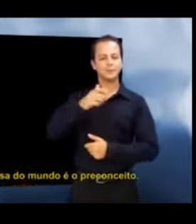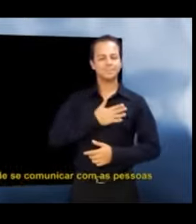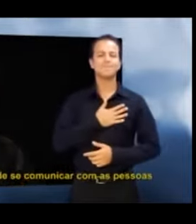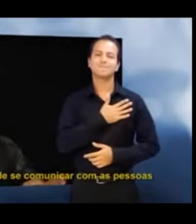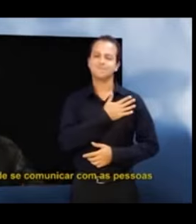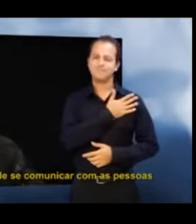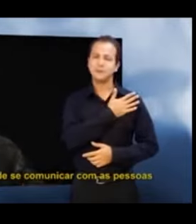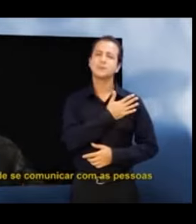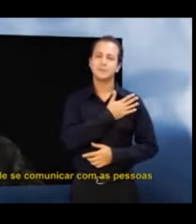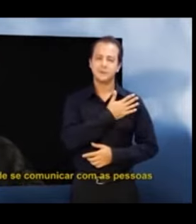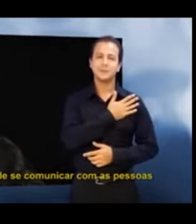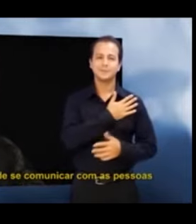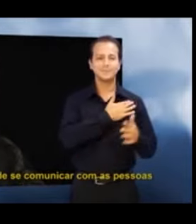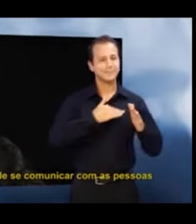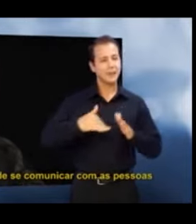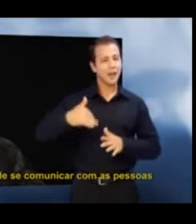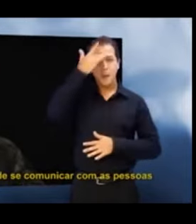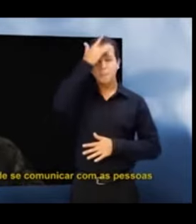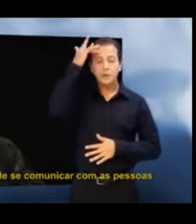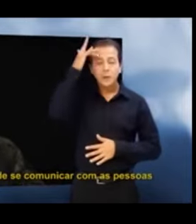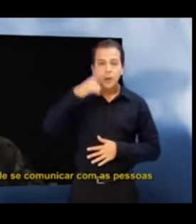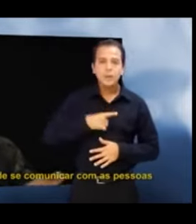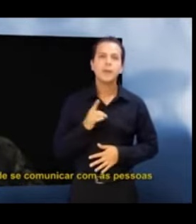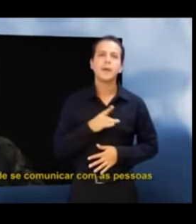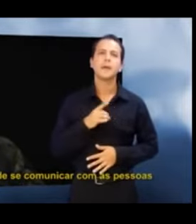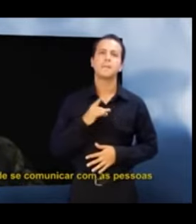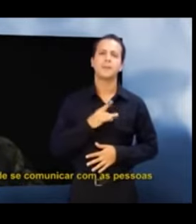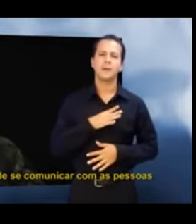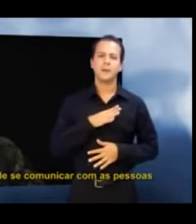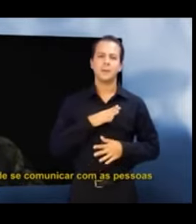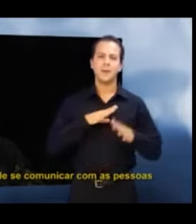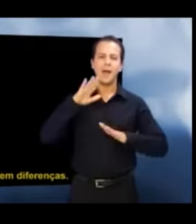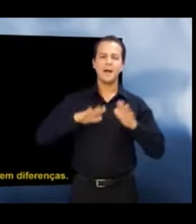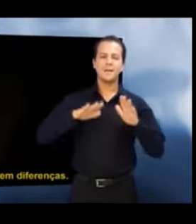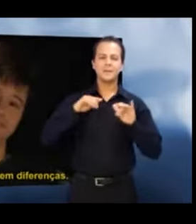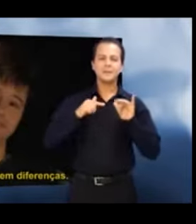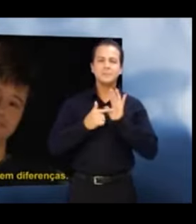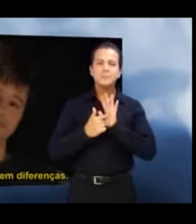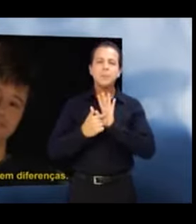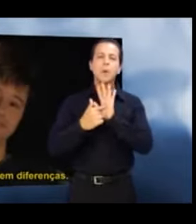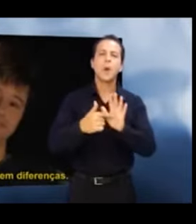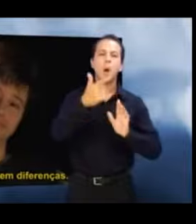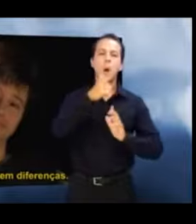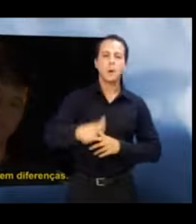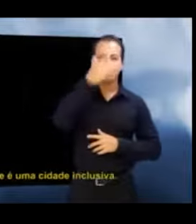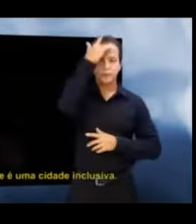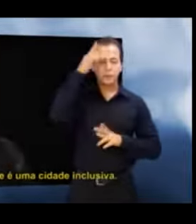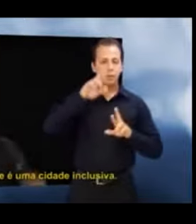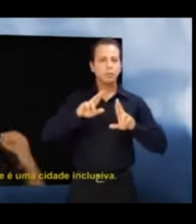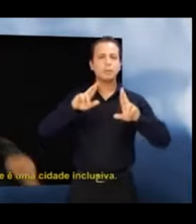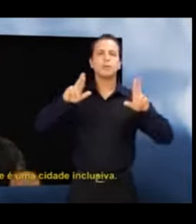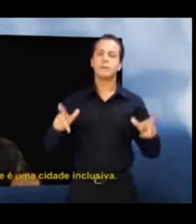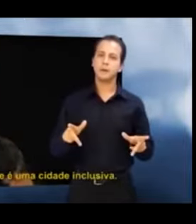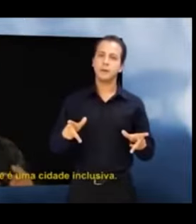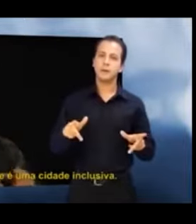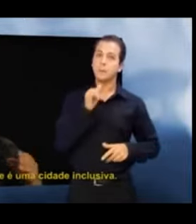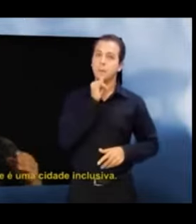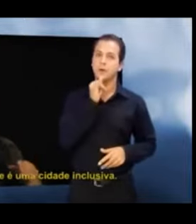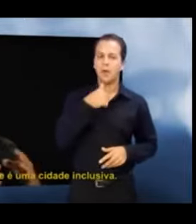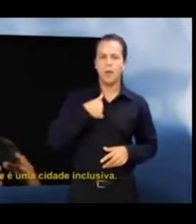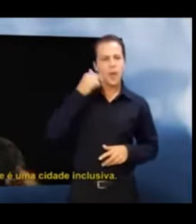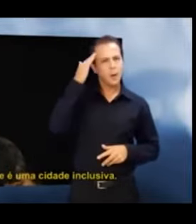preconceito. As pessoas têm medo de se comunicar com as pessoas que têm diferença. Eu entendo que